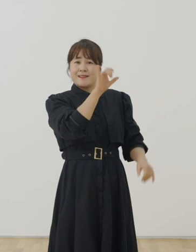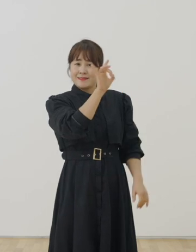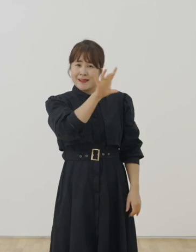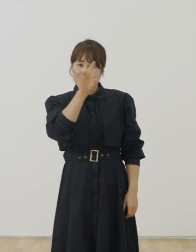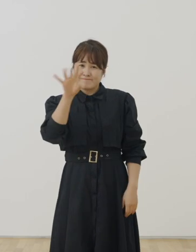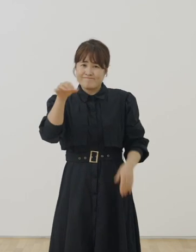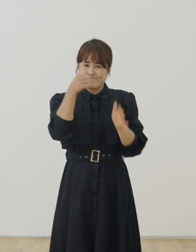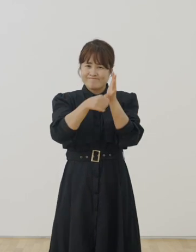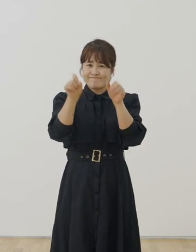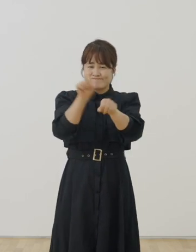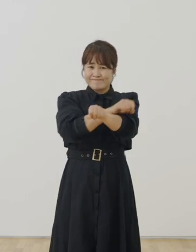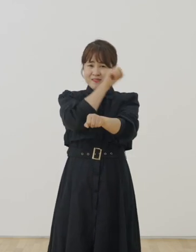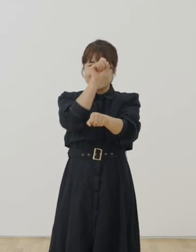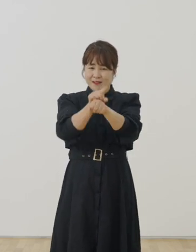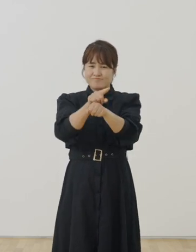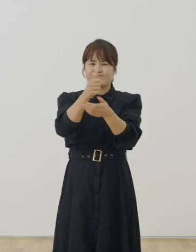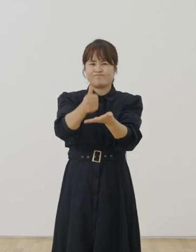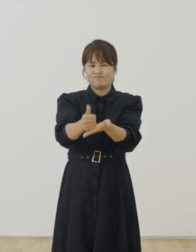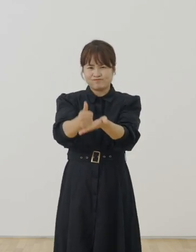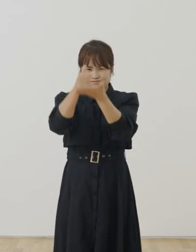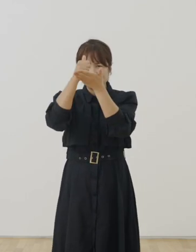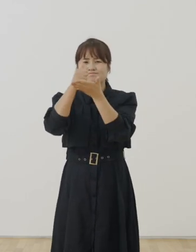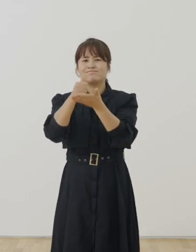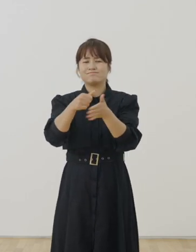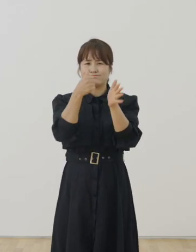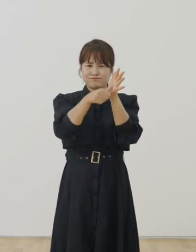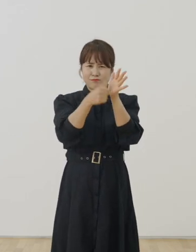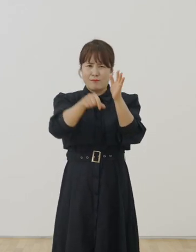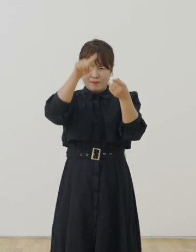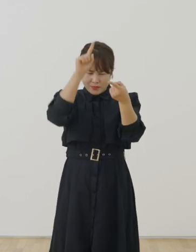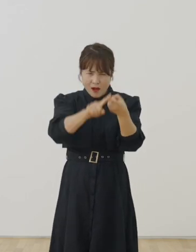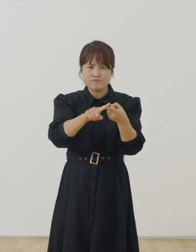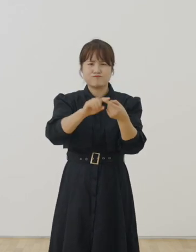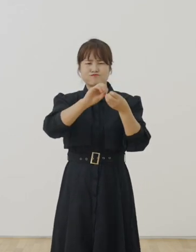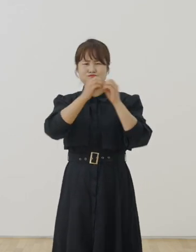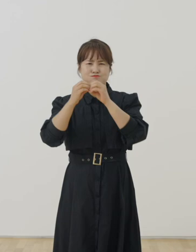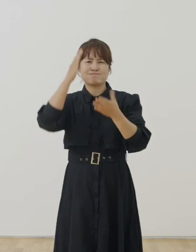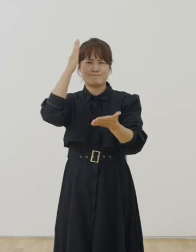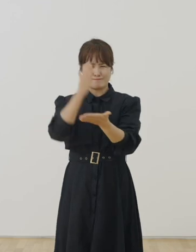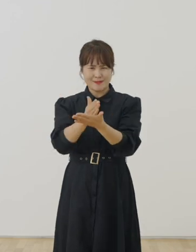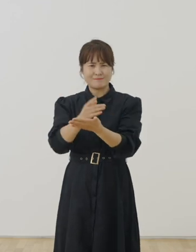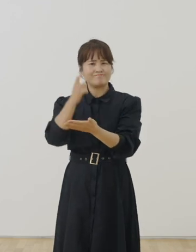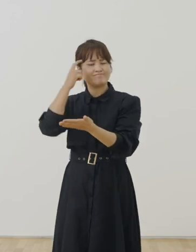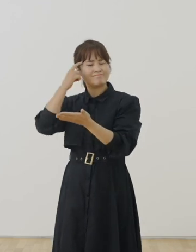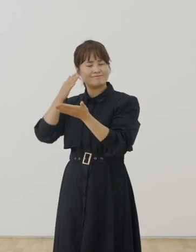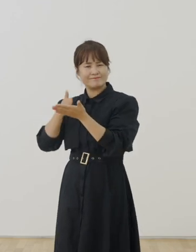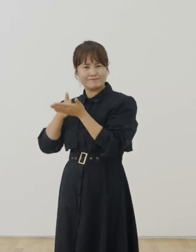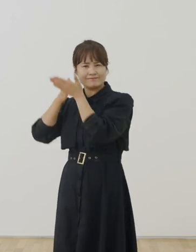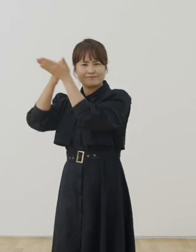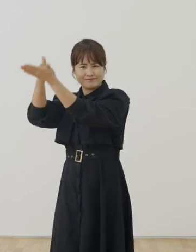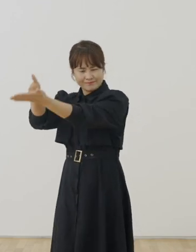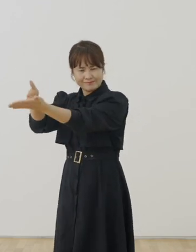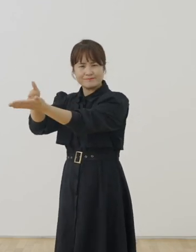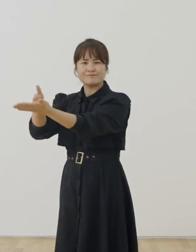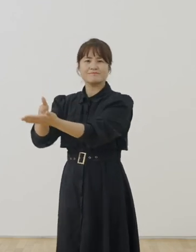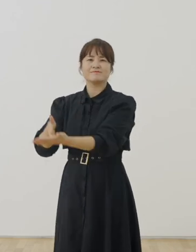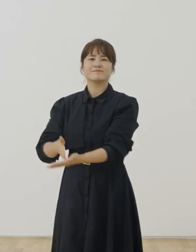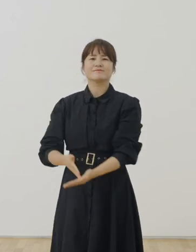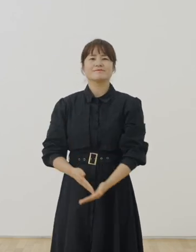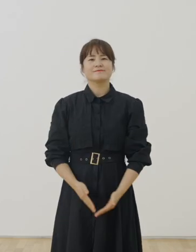작가는 각 물질의 개별 속성을 존중하고 그들을 가능한 한 가공하지 말 것을 제안하였습니다.